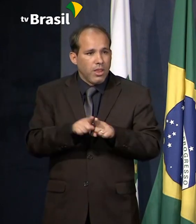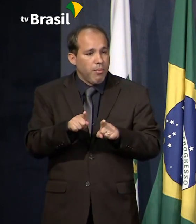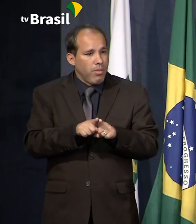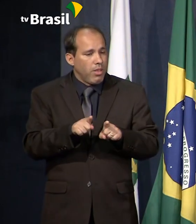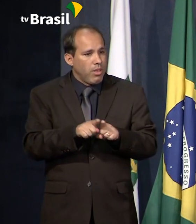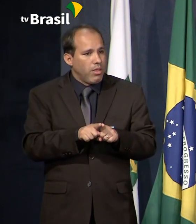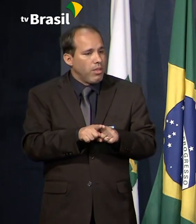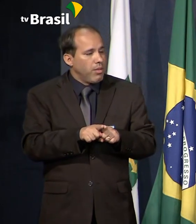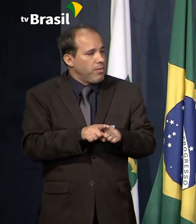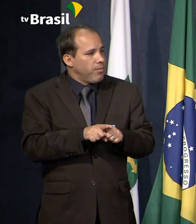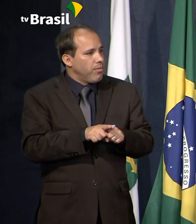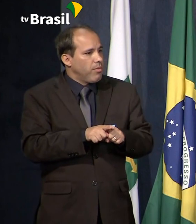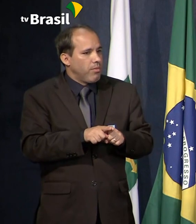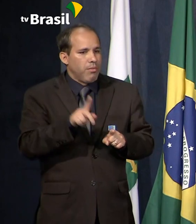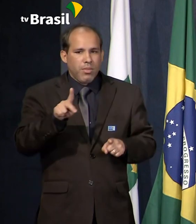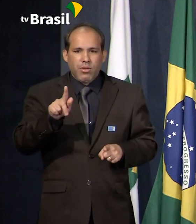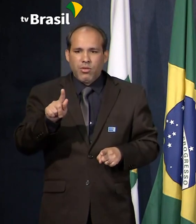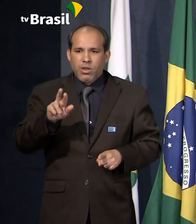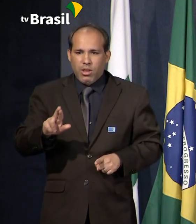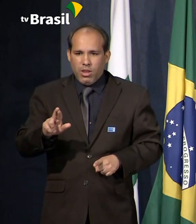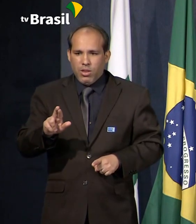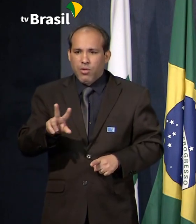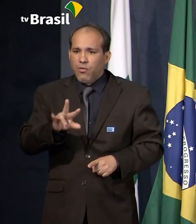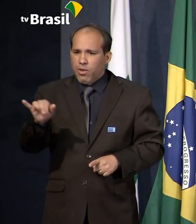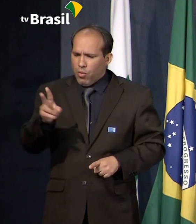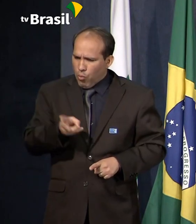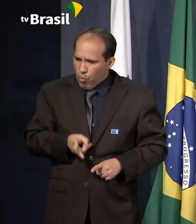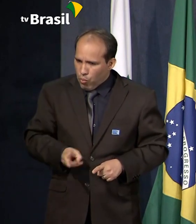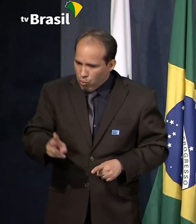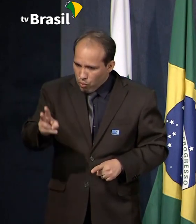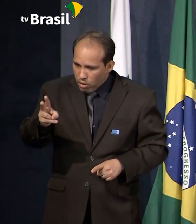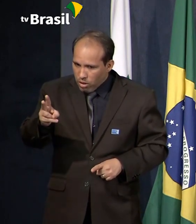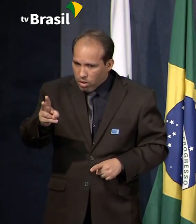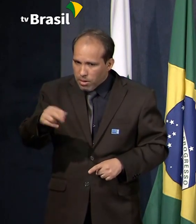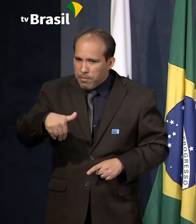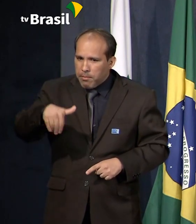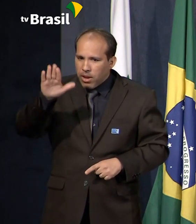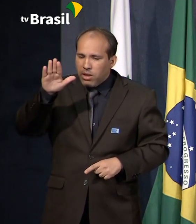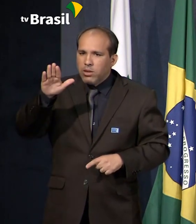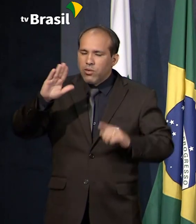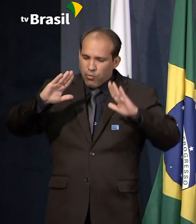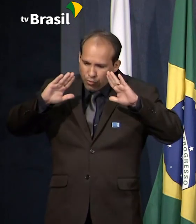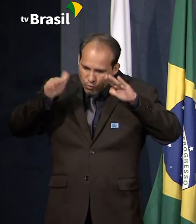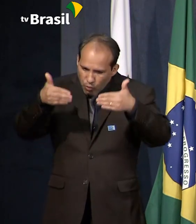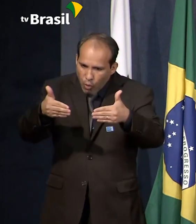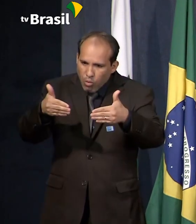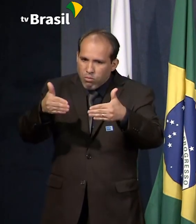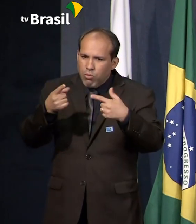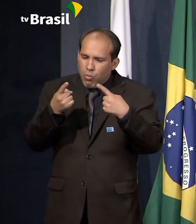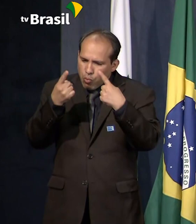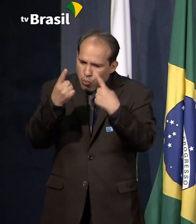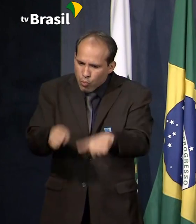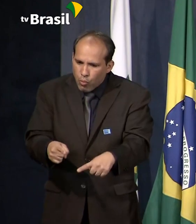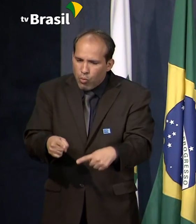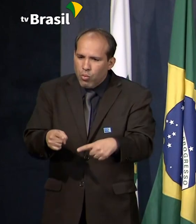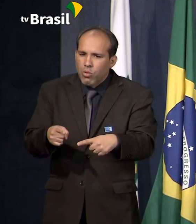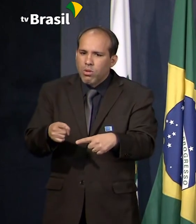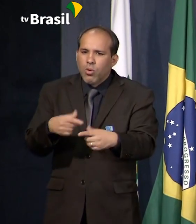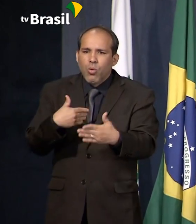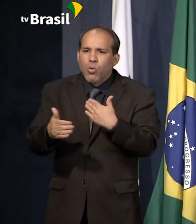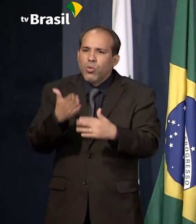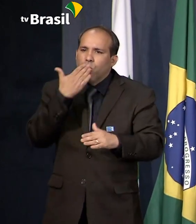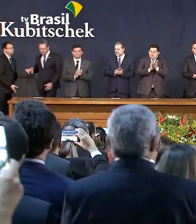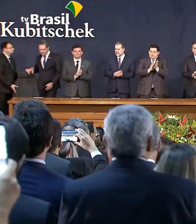presidente, senhoras e senhores, vai continuar com maior ênfase no enfrentamento a todo tipo de